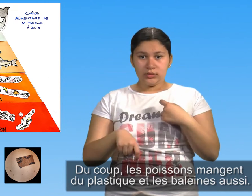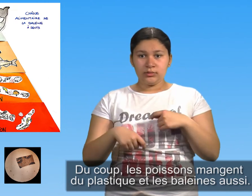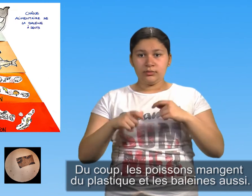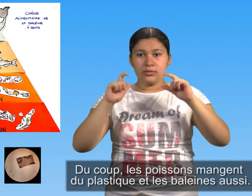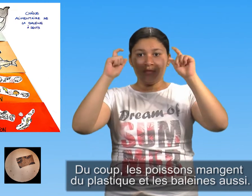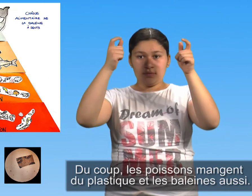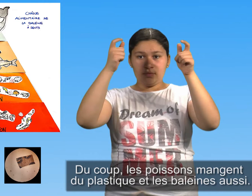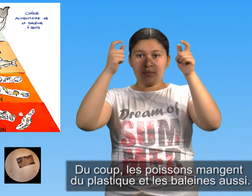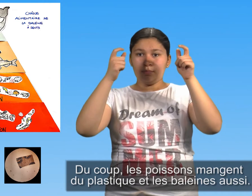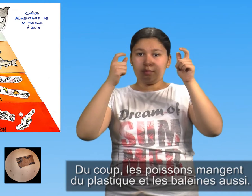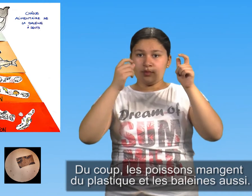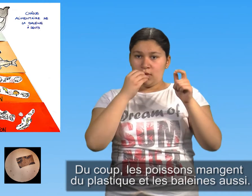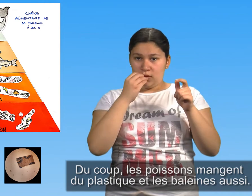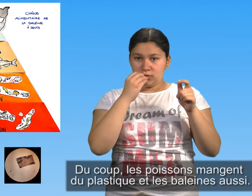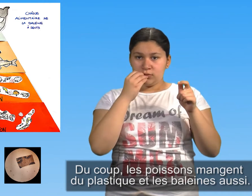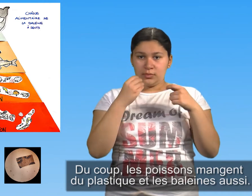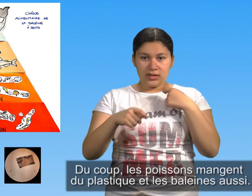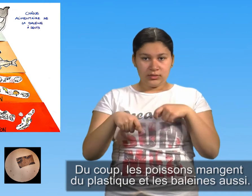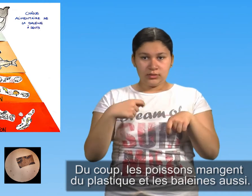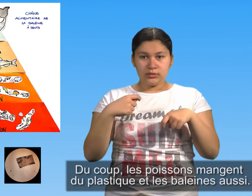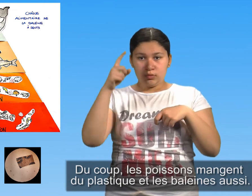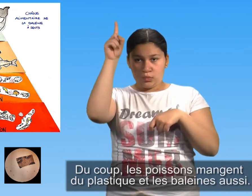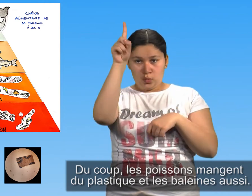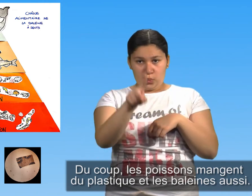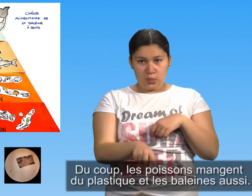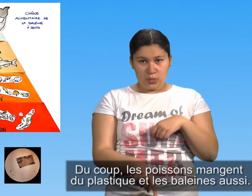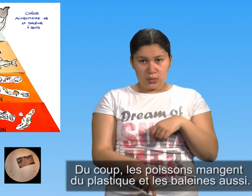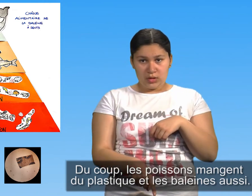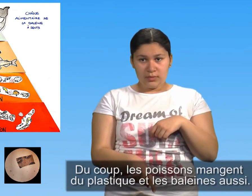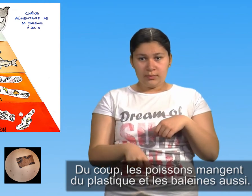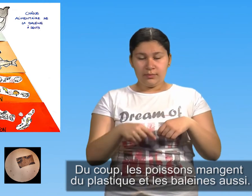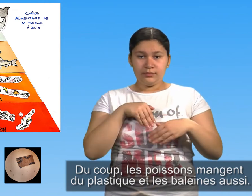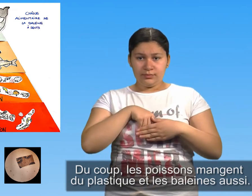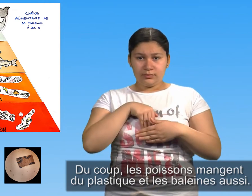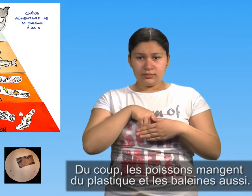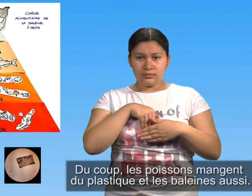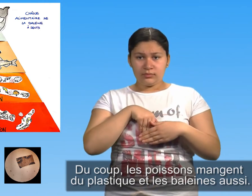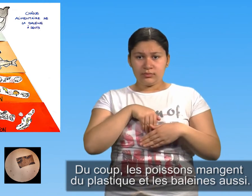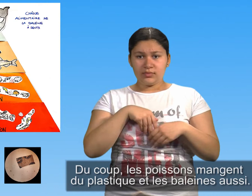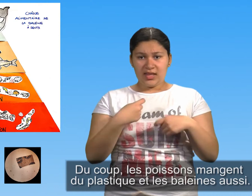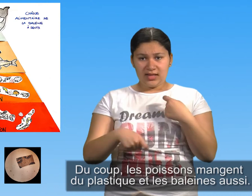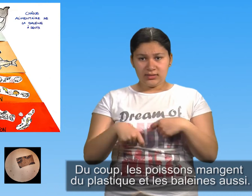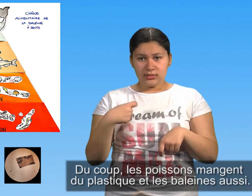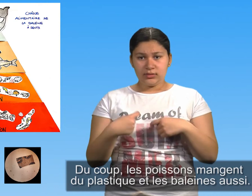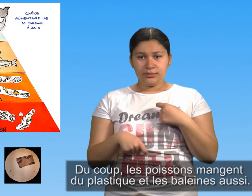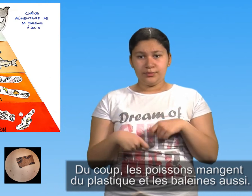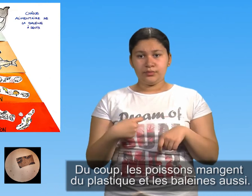plastique. La baleine mange du plastique. Tous ont du plastique dans leur estomac.